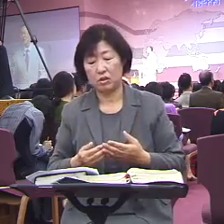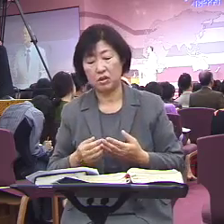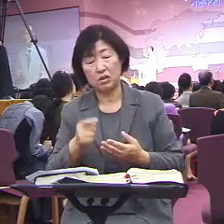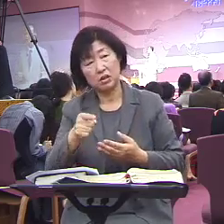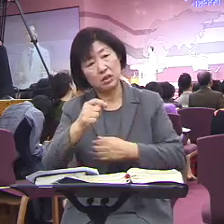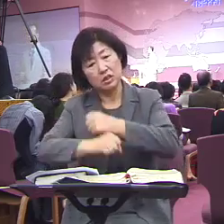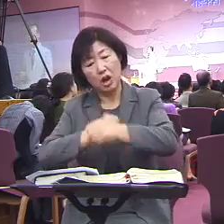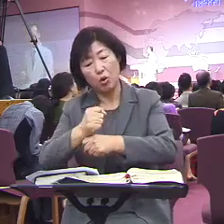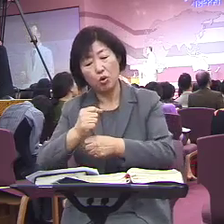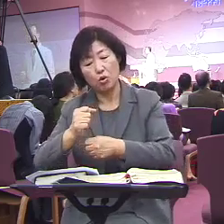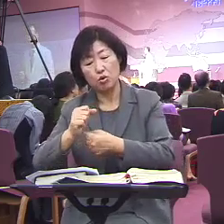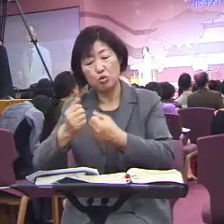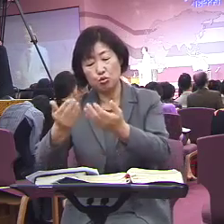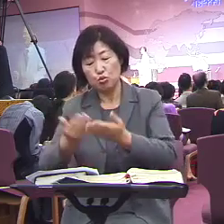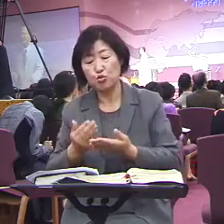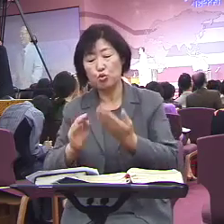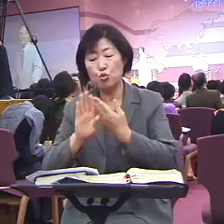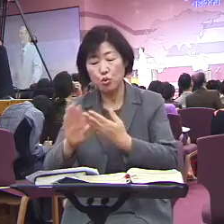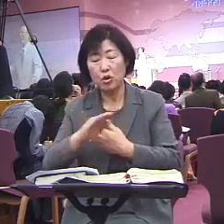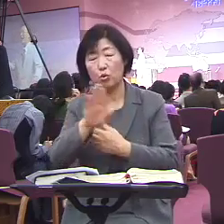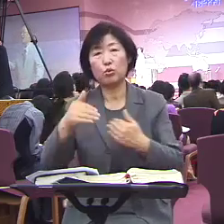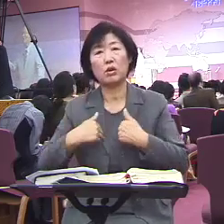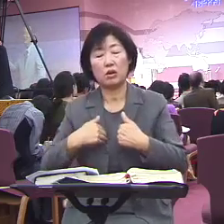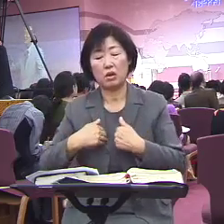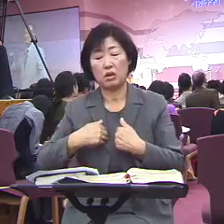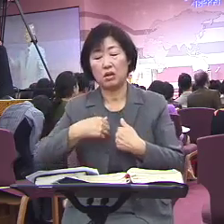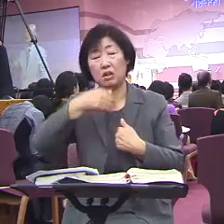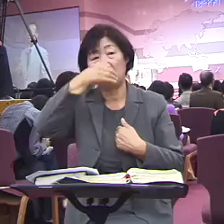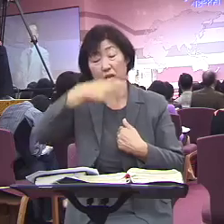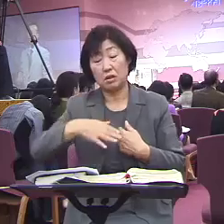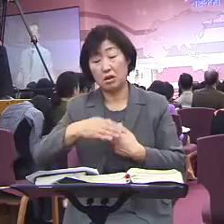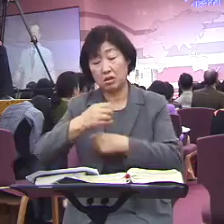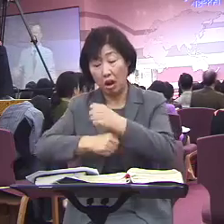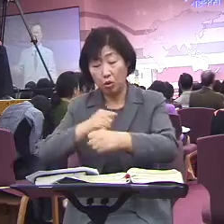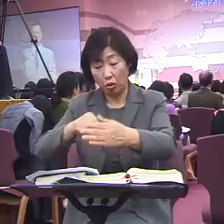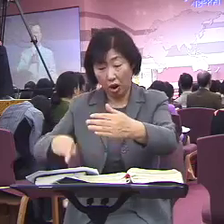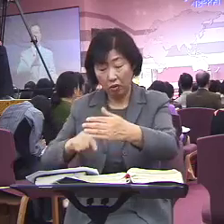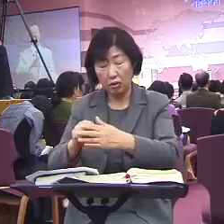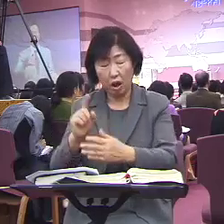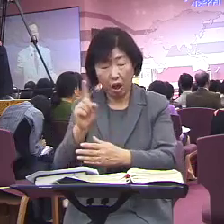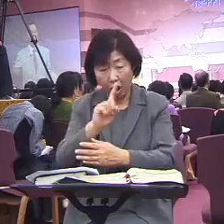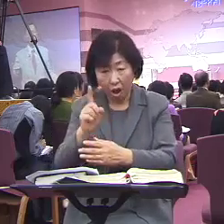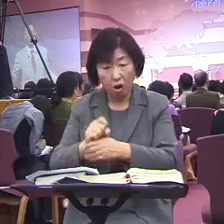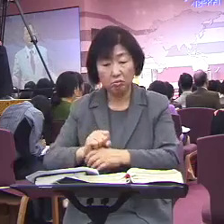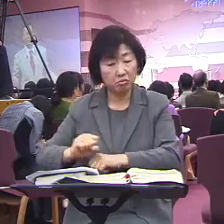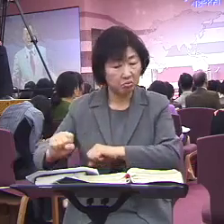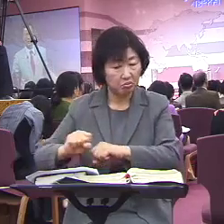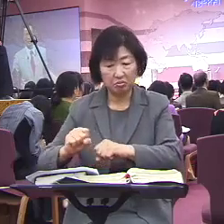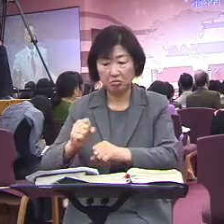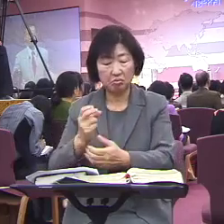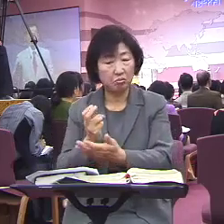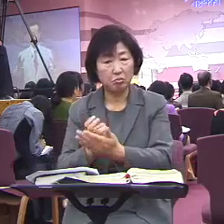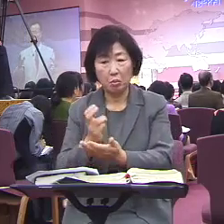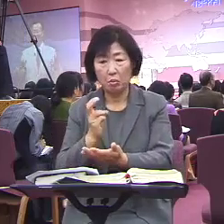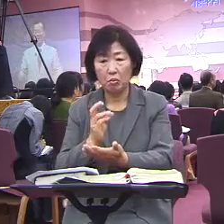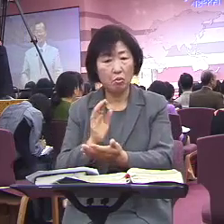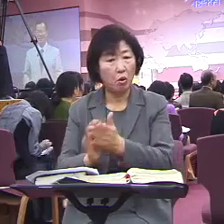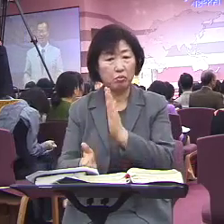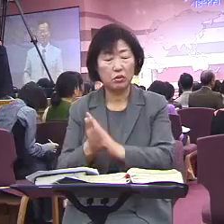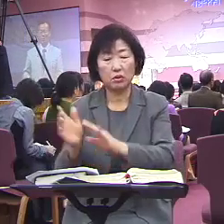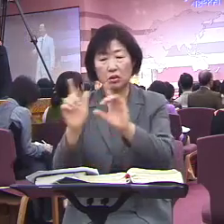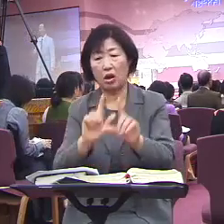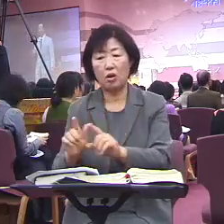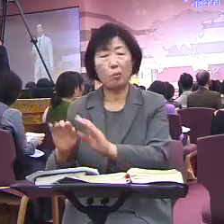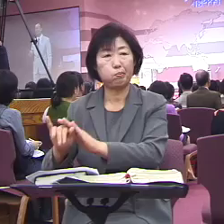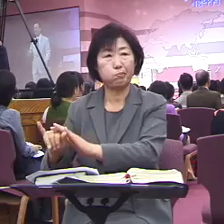그 자유를 주신 후에 우리에게 그냥 가만 자유 가운데 아무런 개념 없이 살라고 두신 게